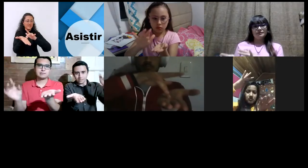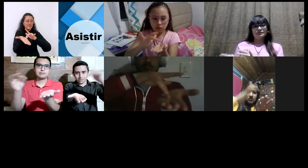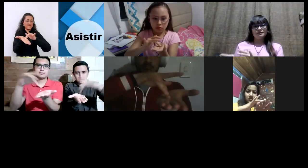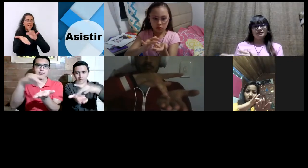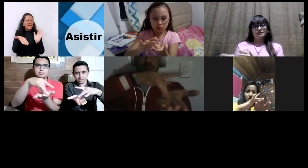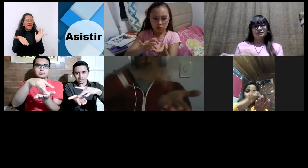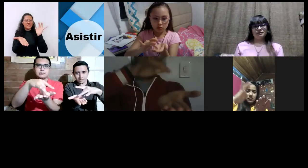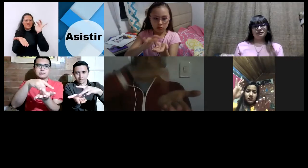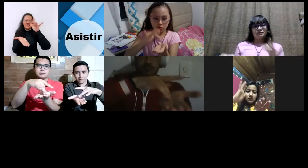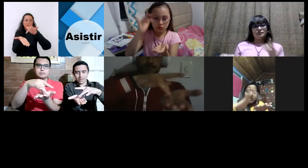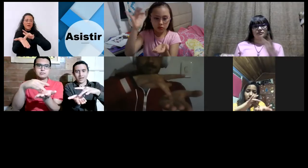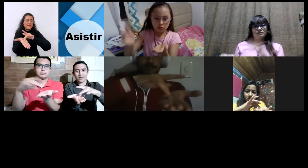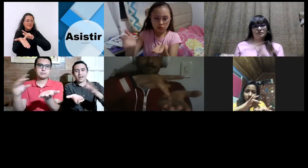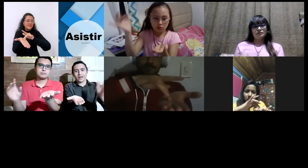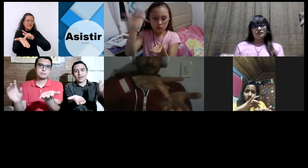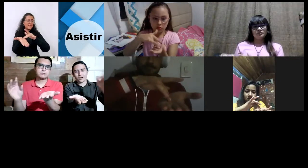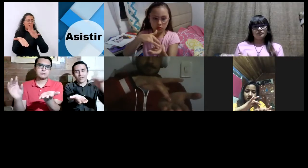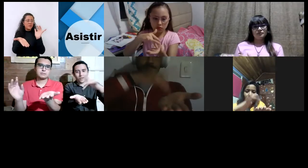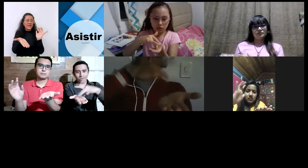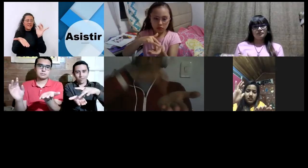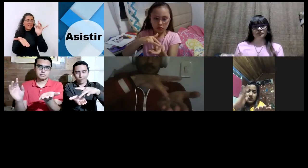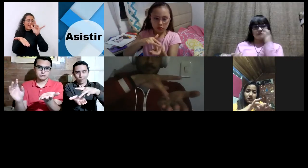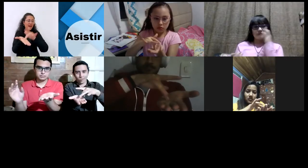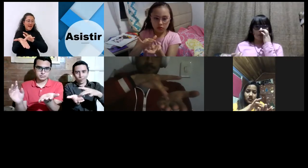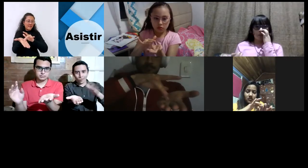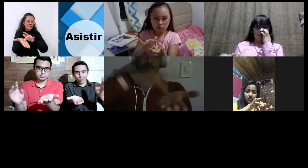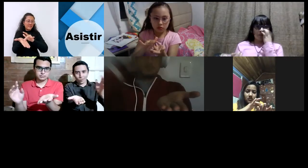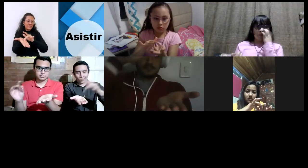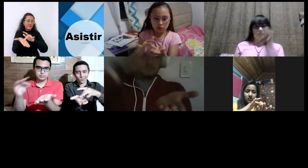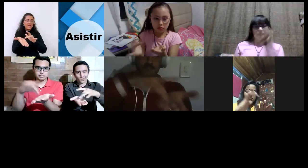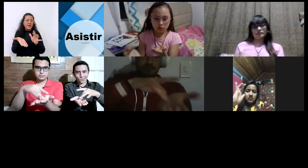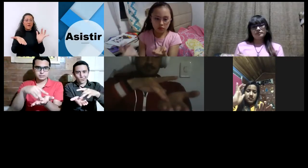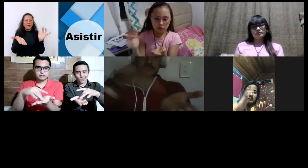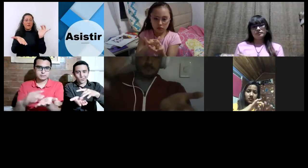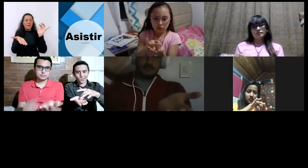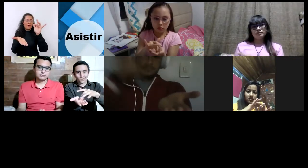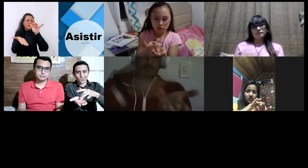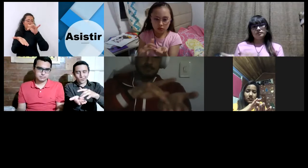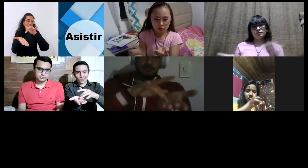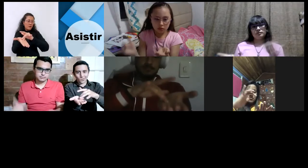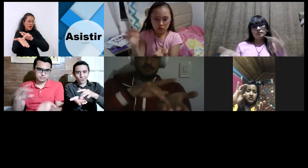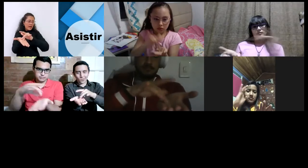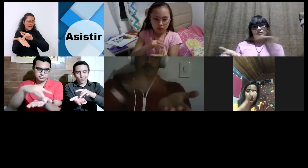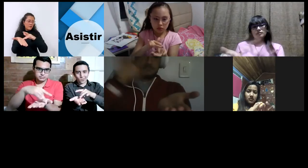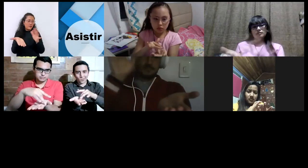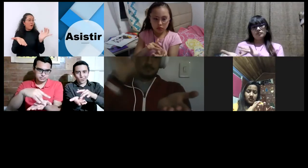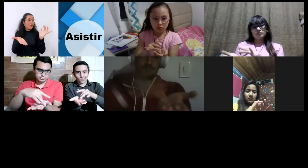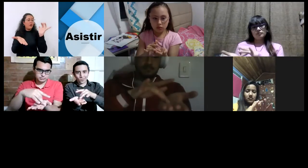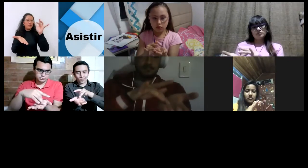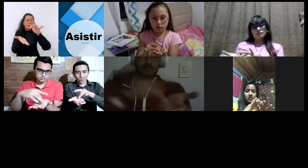Asistir. Asistir es lo mismo que llegar o que llegó a la reunión o ir